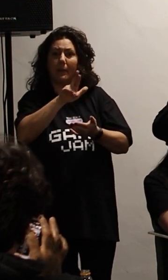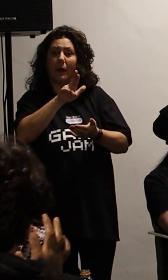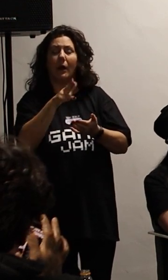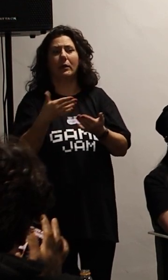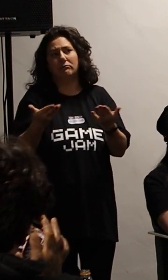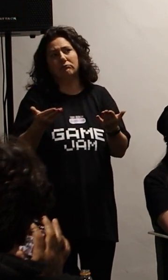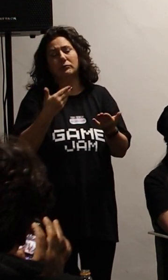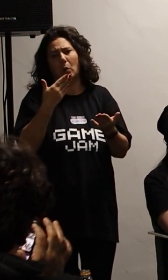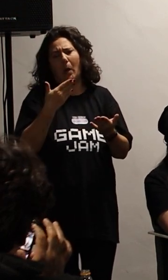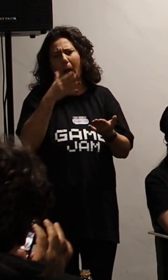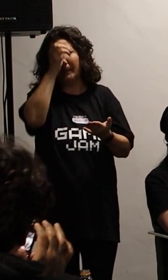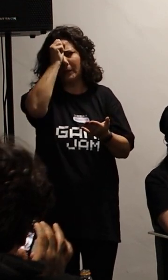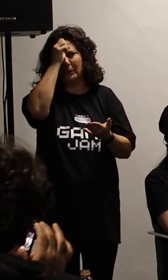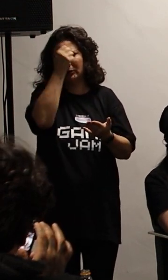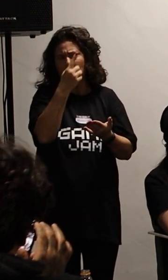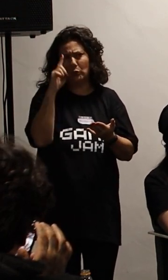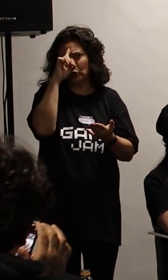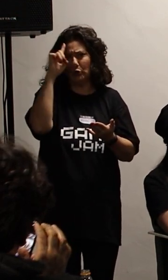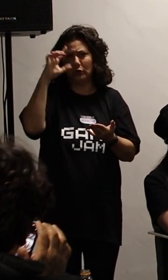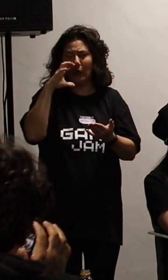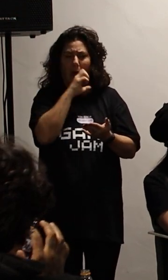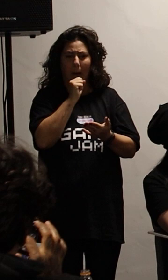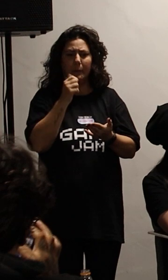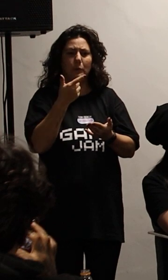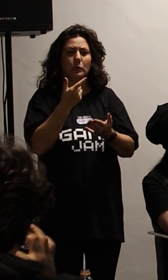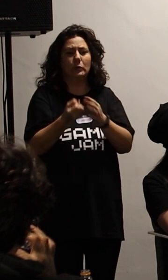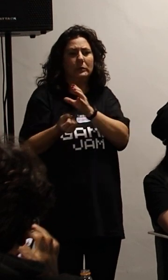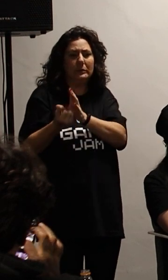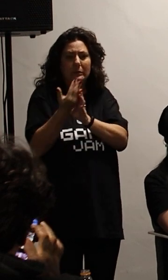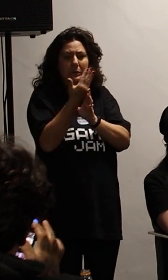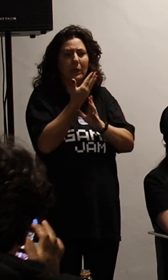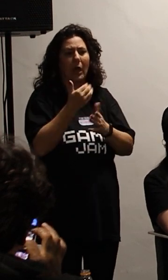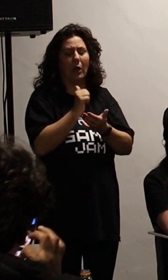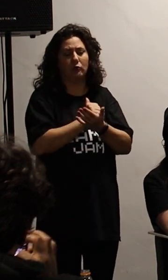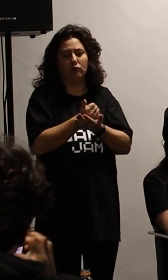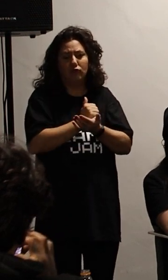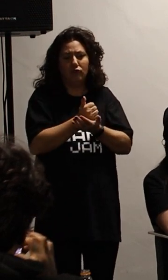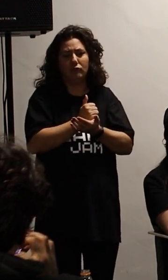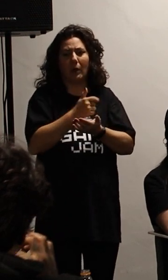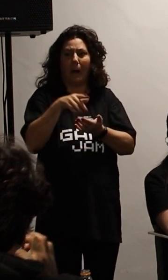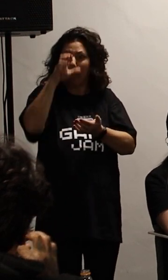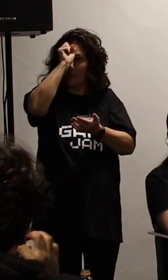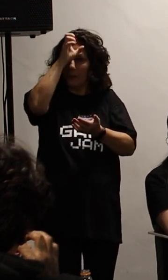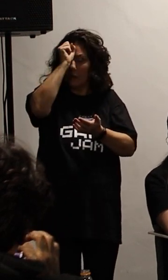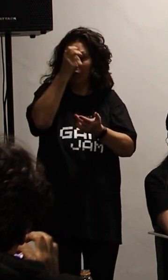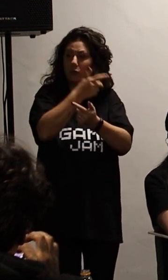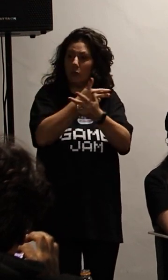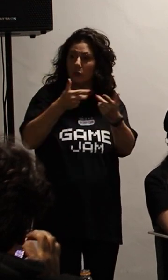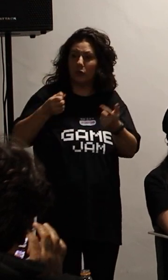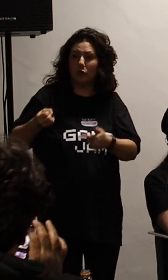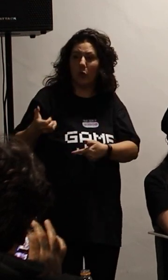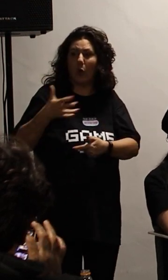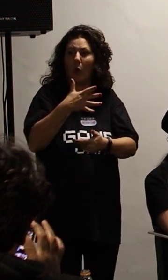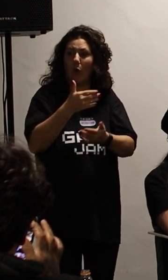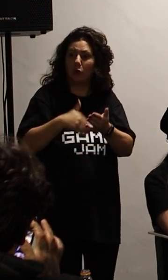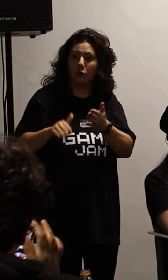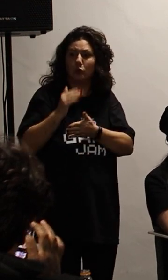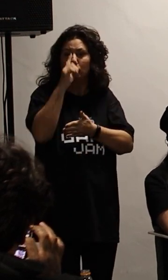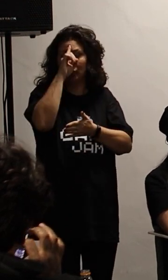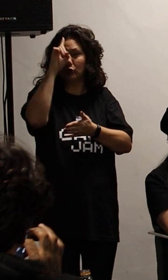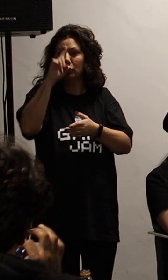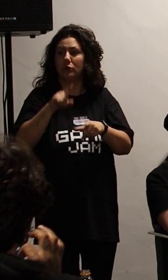acho que uma tarde, um dia, assim, menos de um dia. Então, você acaba aprendendo ferramentas novas, você acaba aprendendo coisas